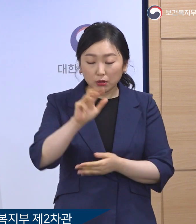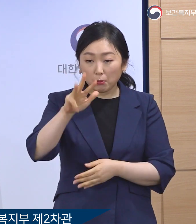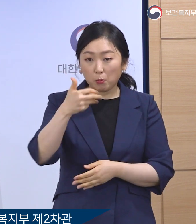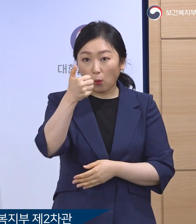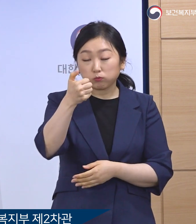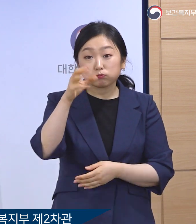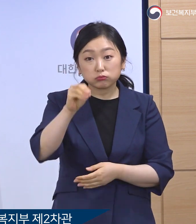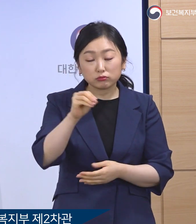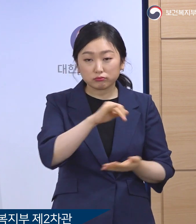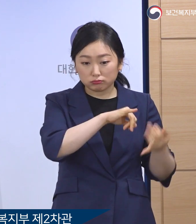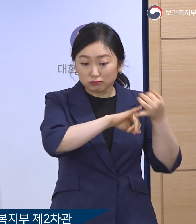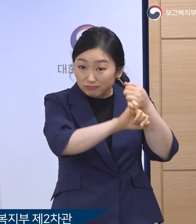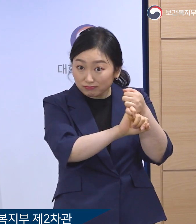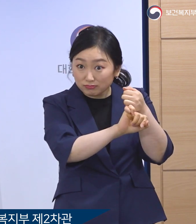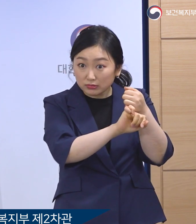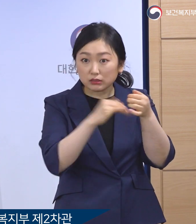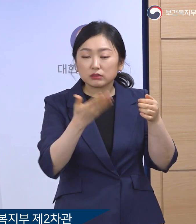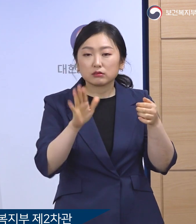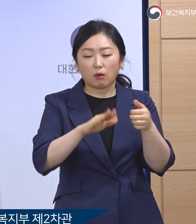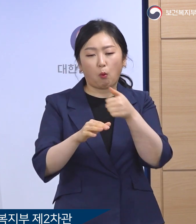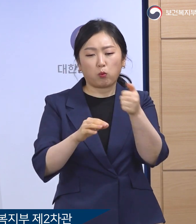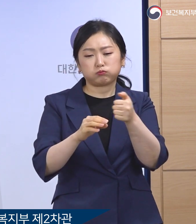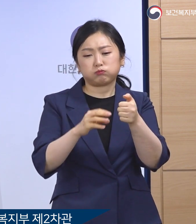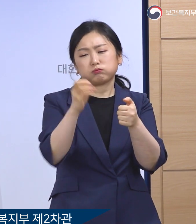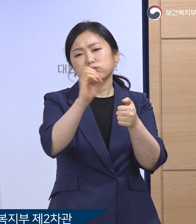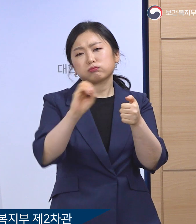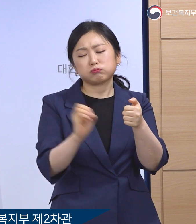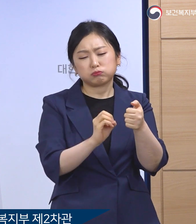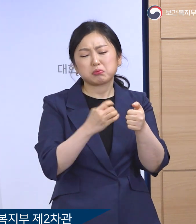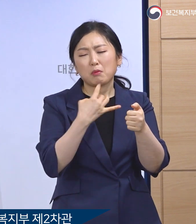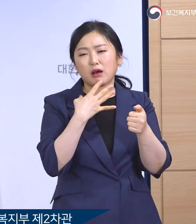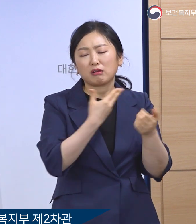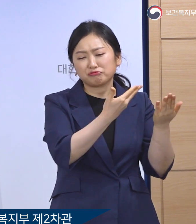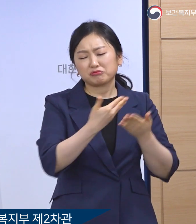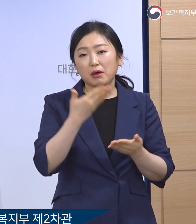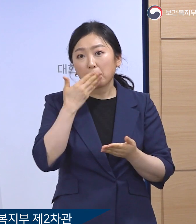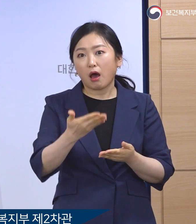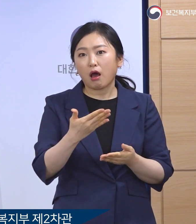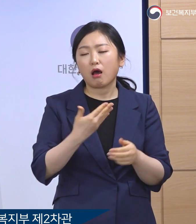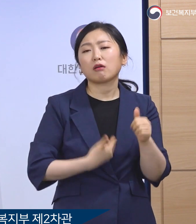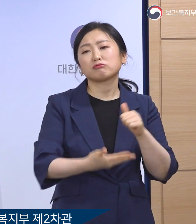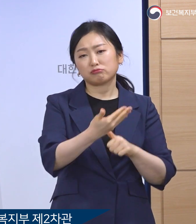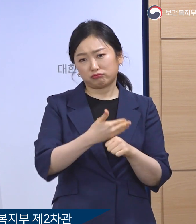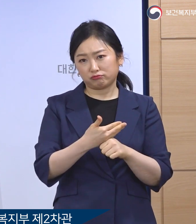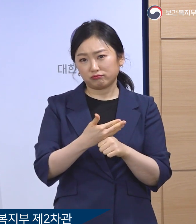회분의 절반 이하 물량을 공급할 예정임을 알려왔었습니다.